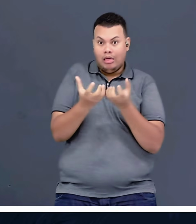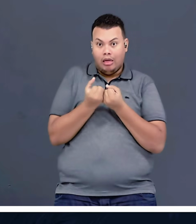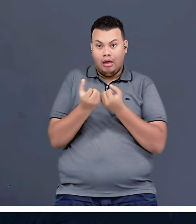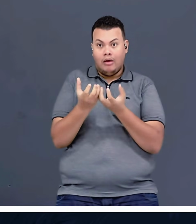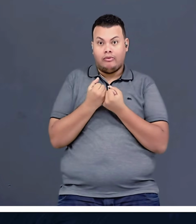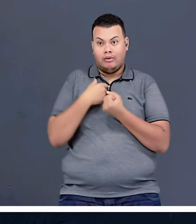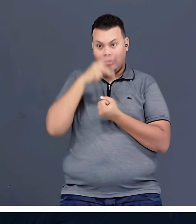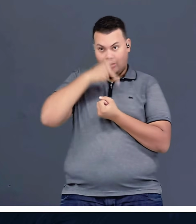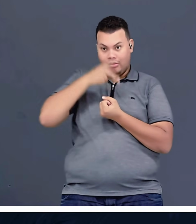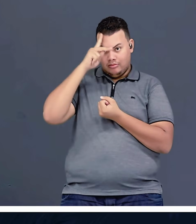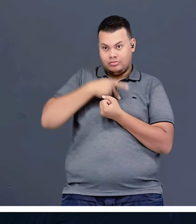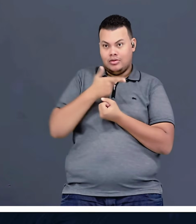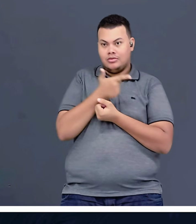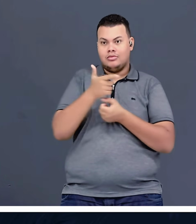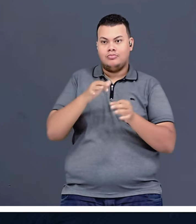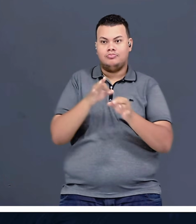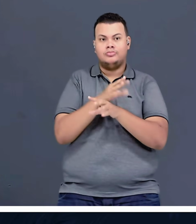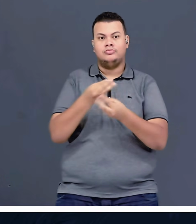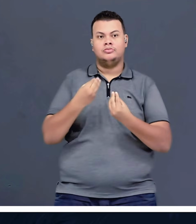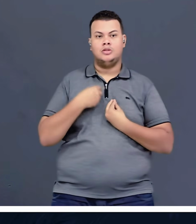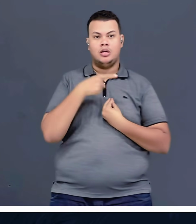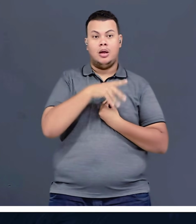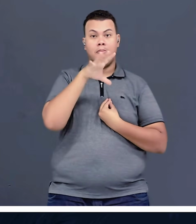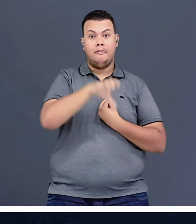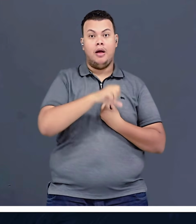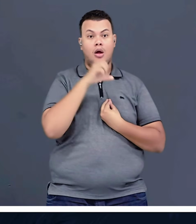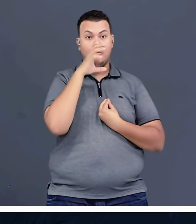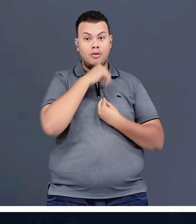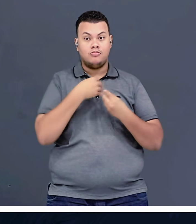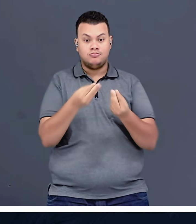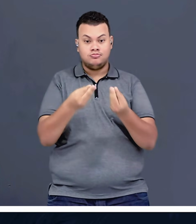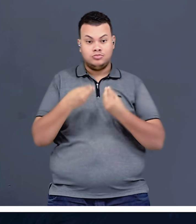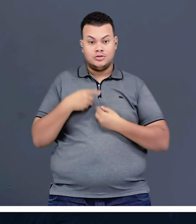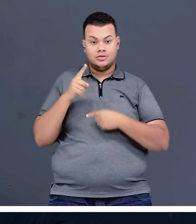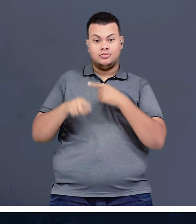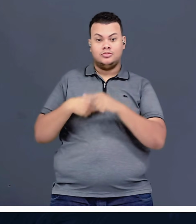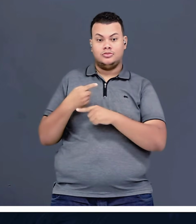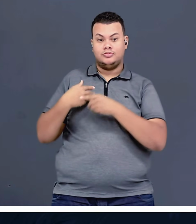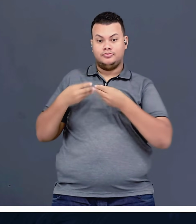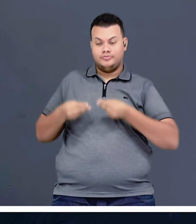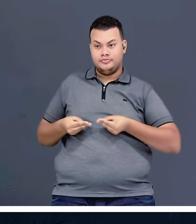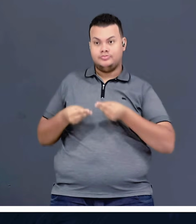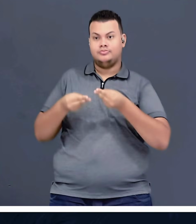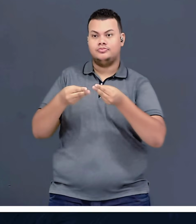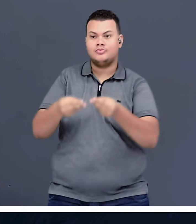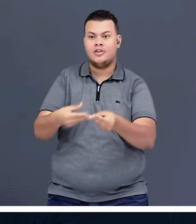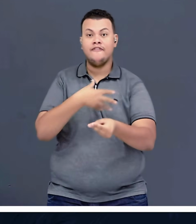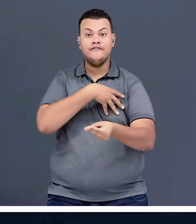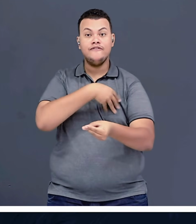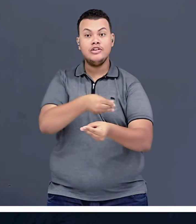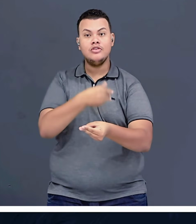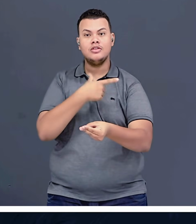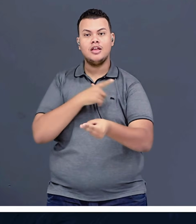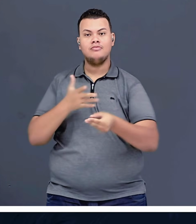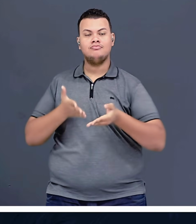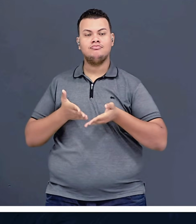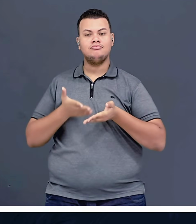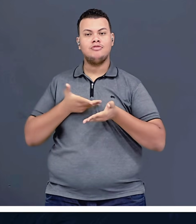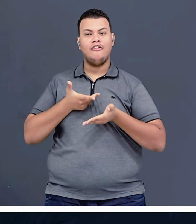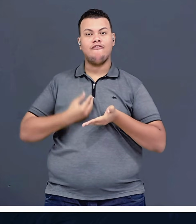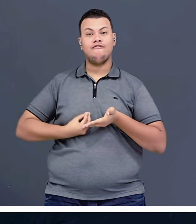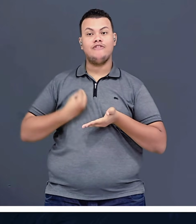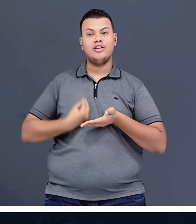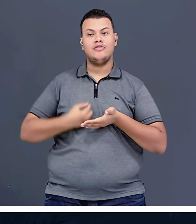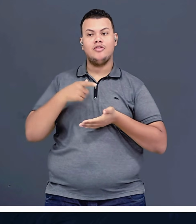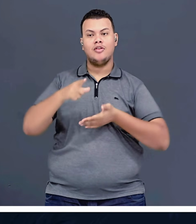receber. Ela entregou o pão e recebeu de volta o quê? Um filho vivo. O